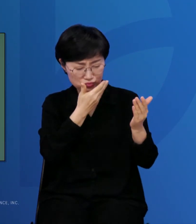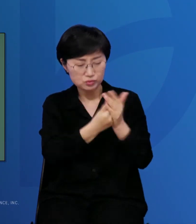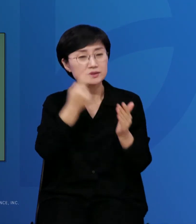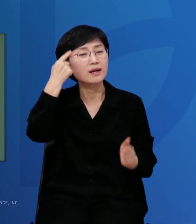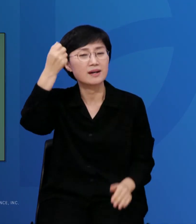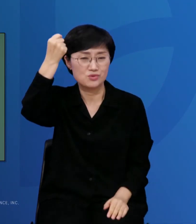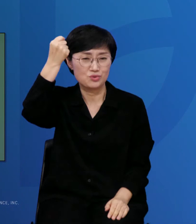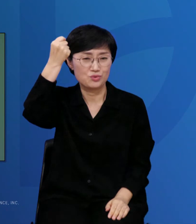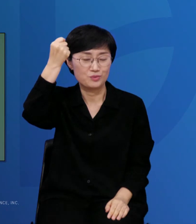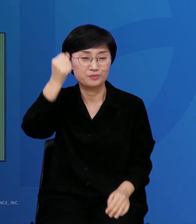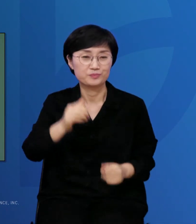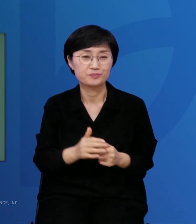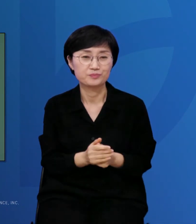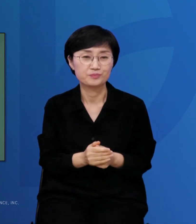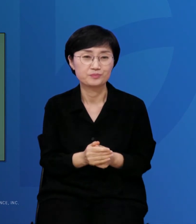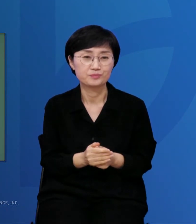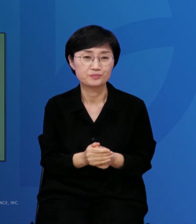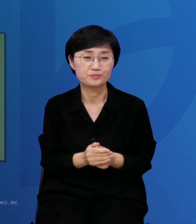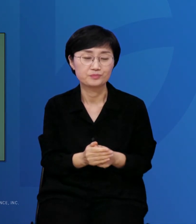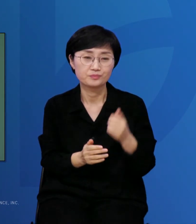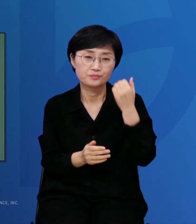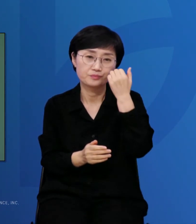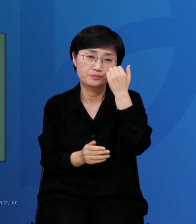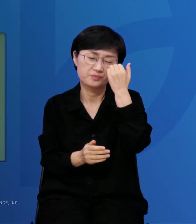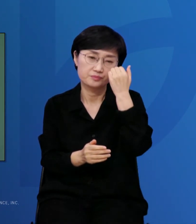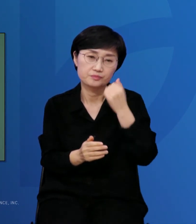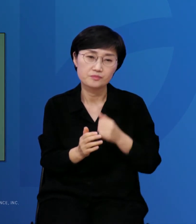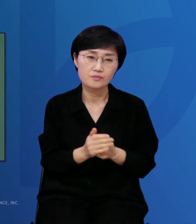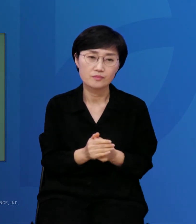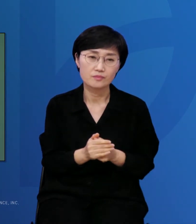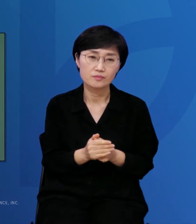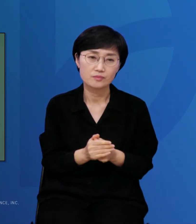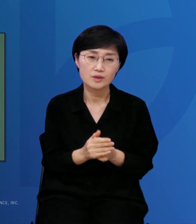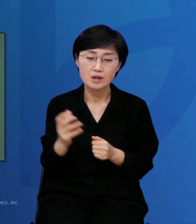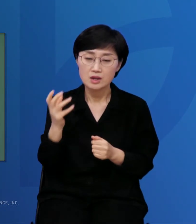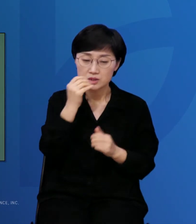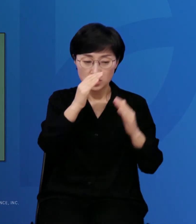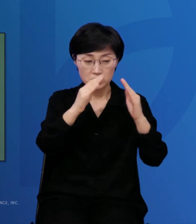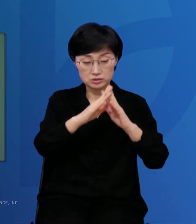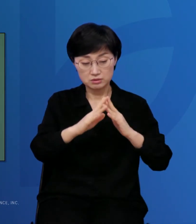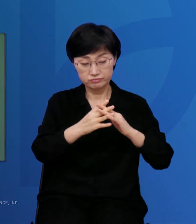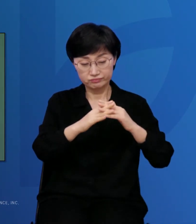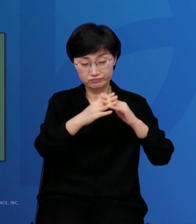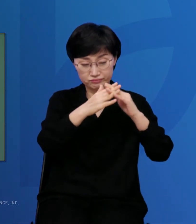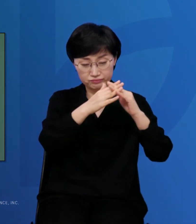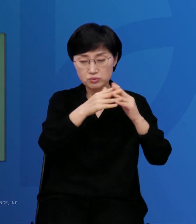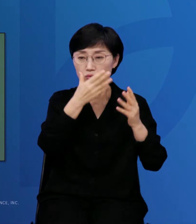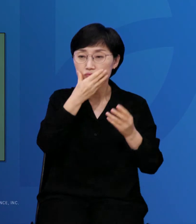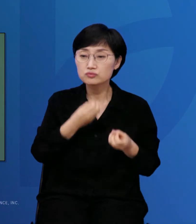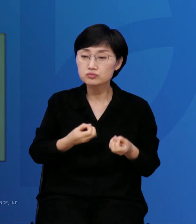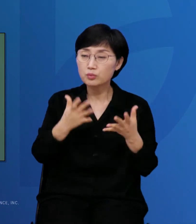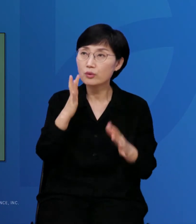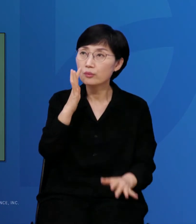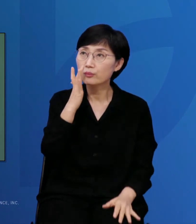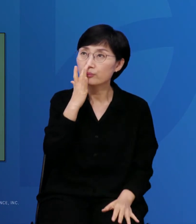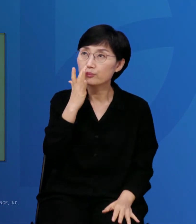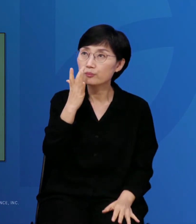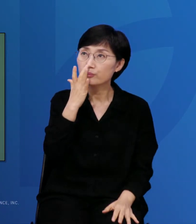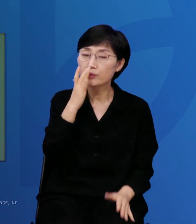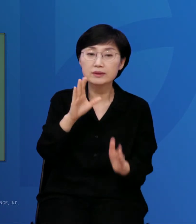也就是说，神将建造圣殿看得如此重要。 자, 이유를 막론하고 이 축복을 못 깨달았을 때 바벨론이 쳐들어간